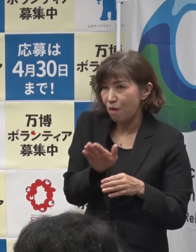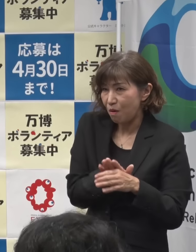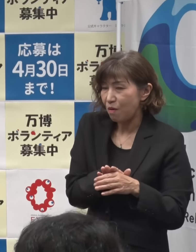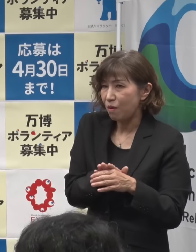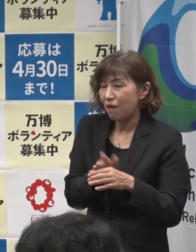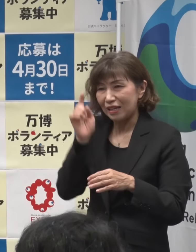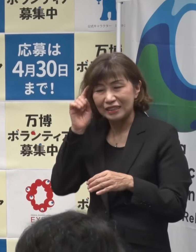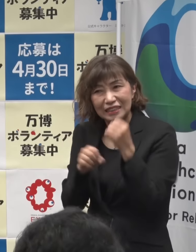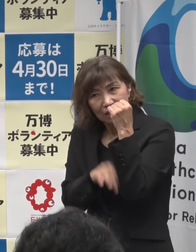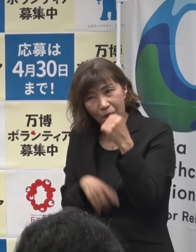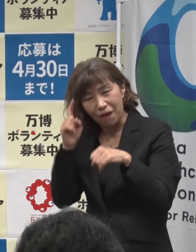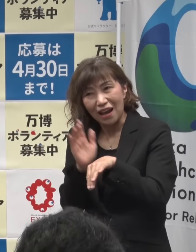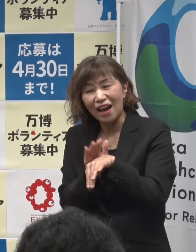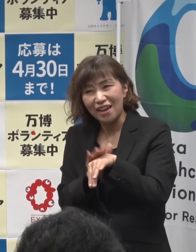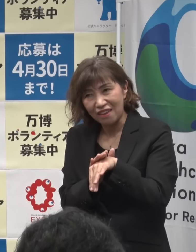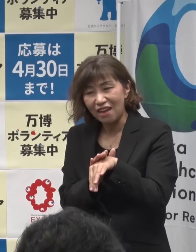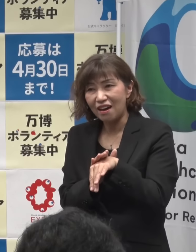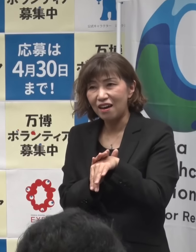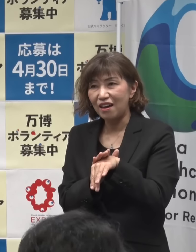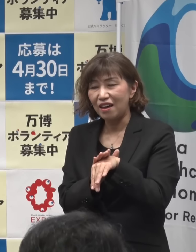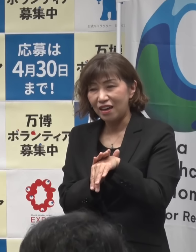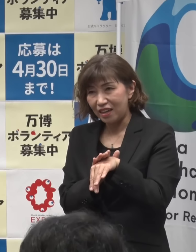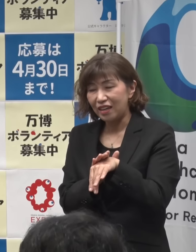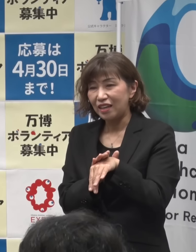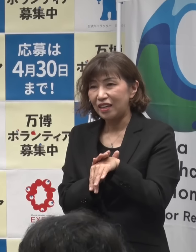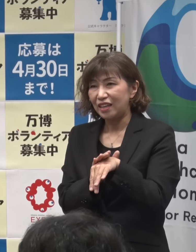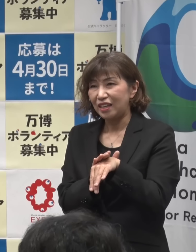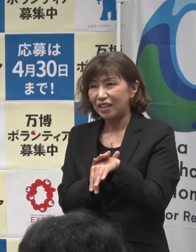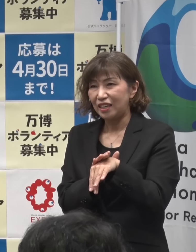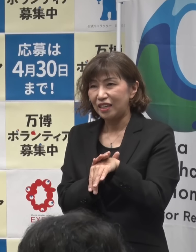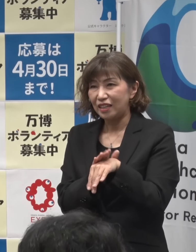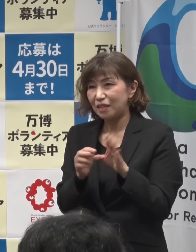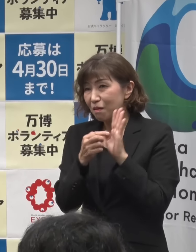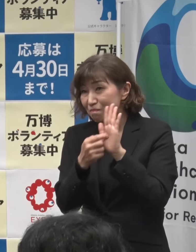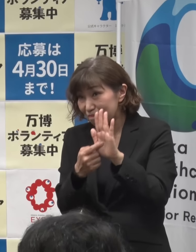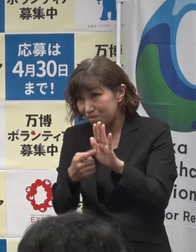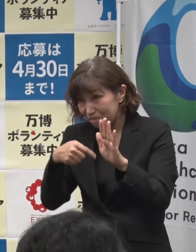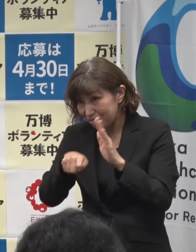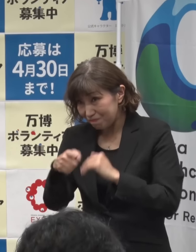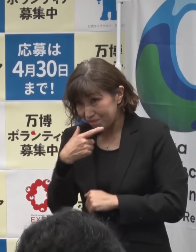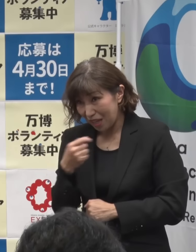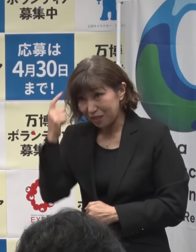方を行いたいと、いうふうに思っています。